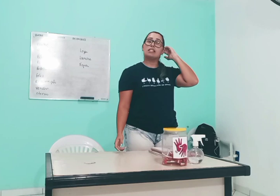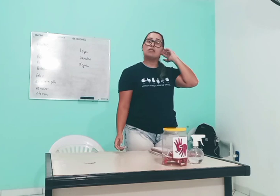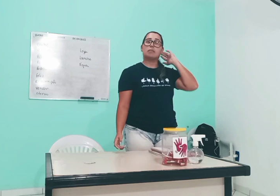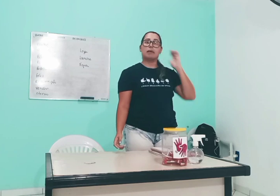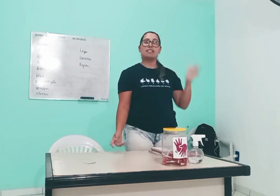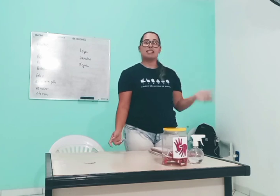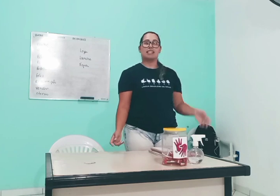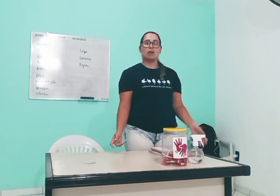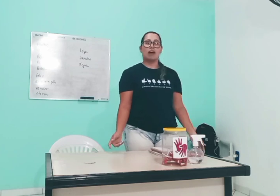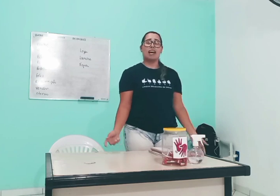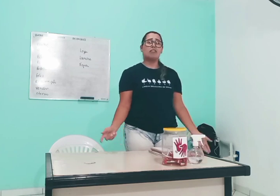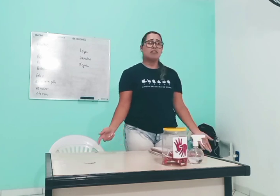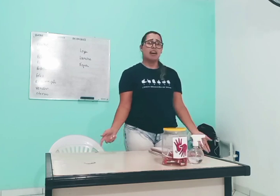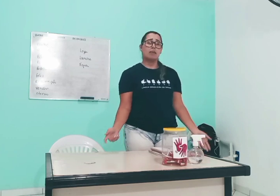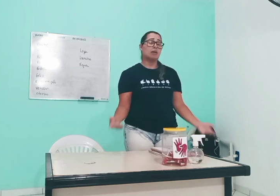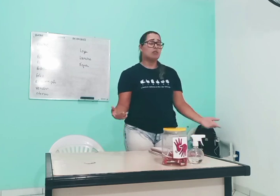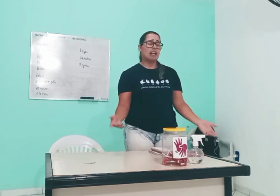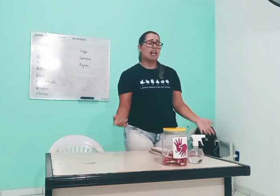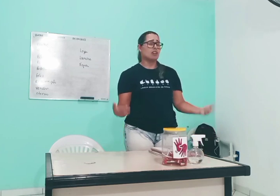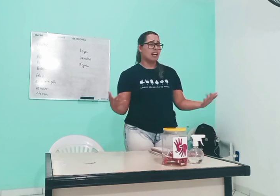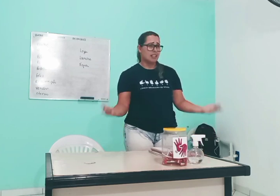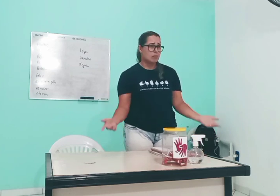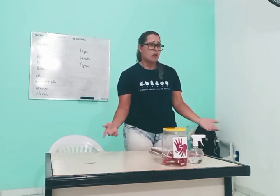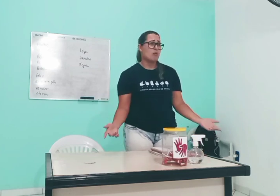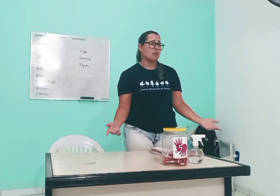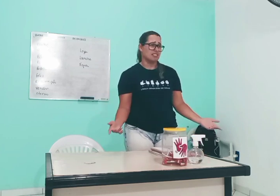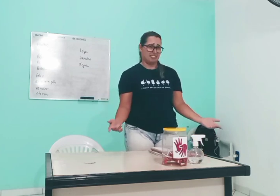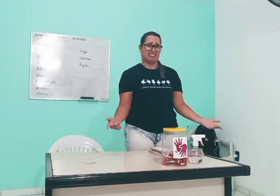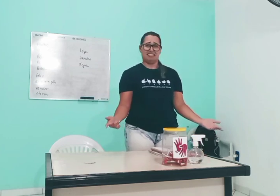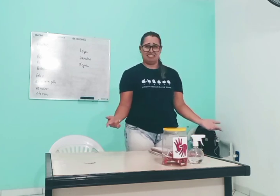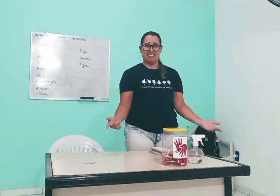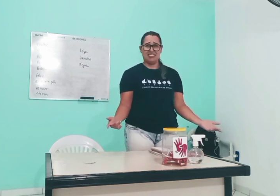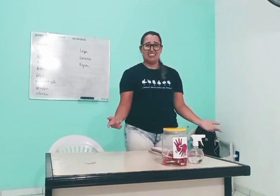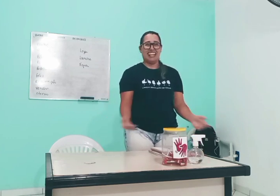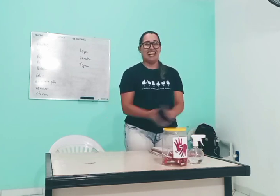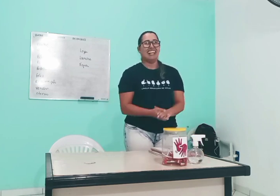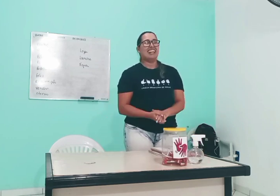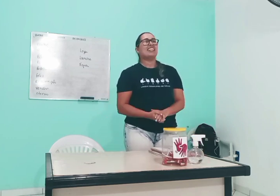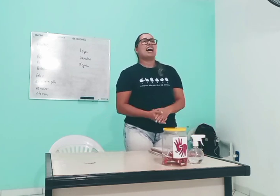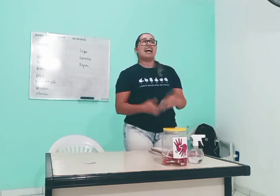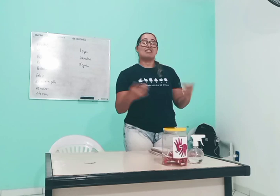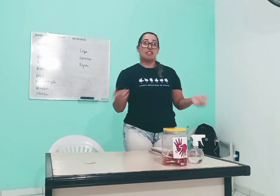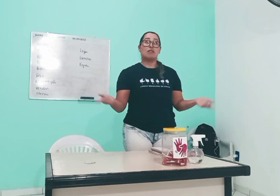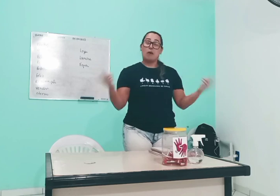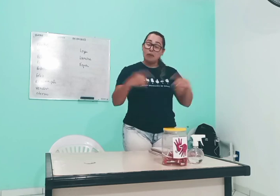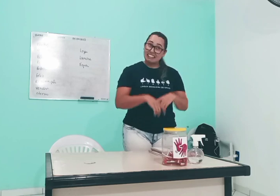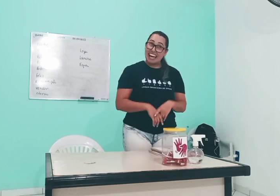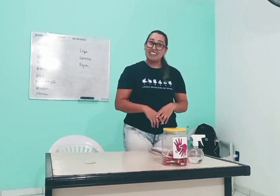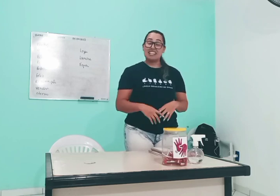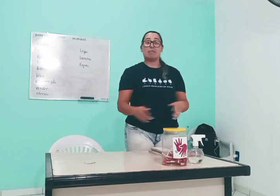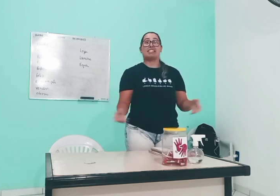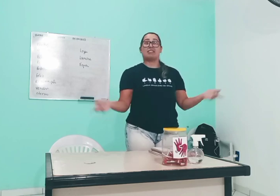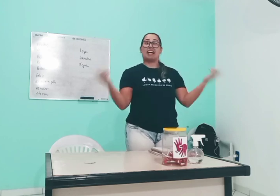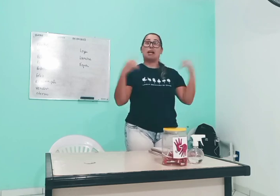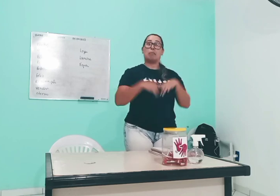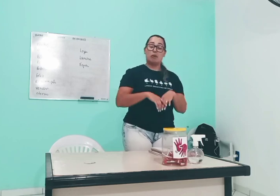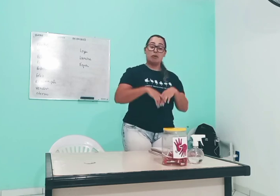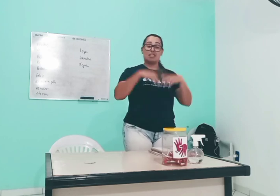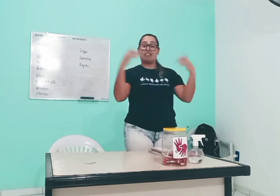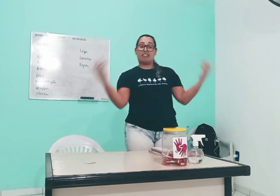às vezes você pensa que você está com a cara feia, mas não está, sua cara está boa. Entendeu? Às vezes é o contrário, né? Você pensa que está com a cara boa e